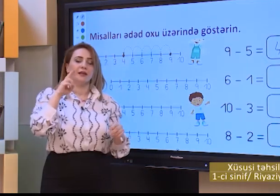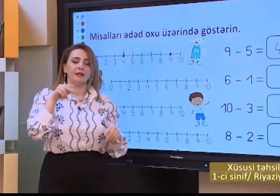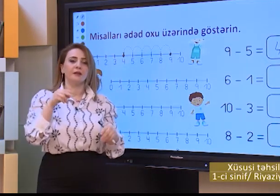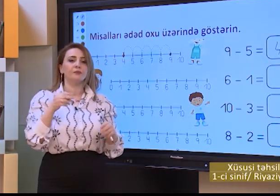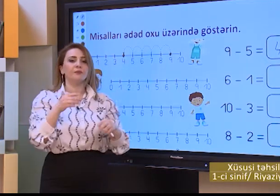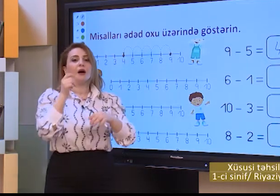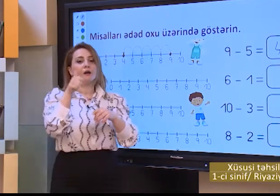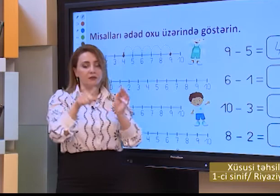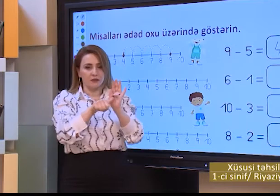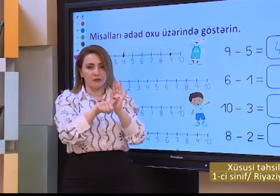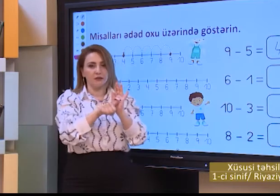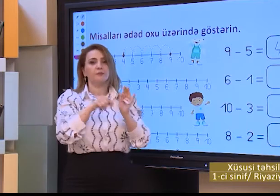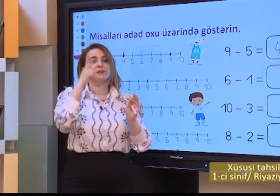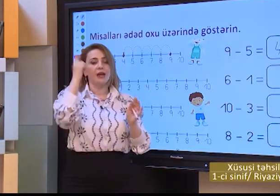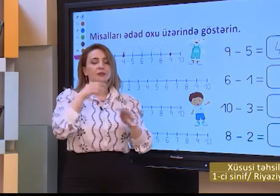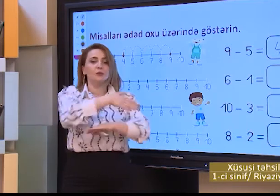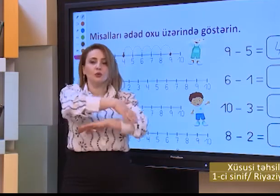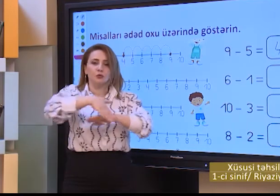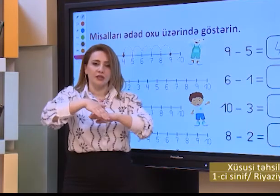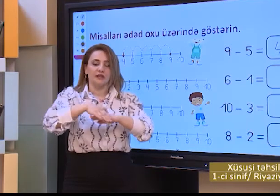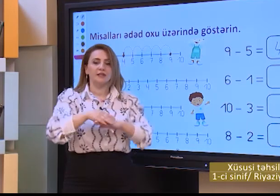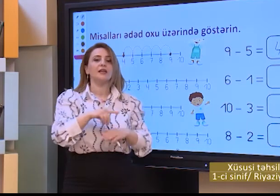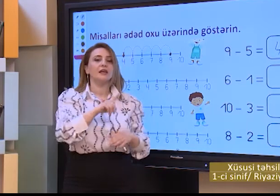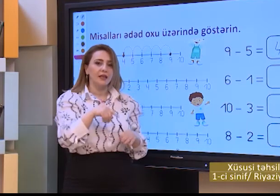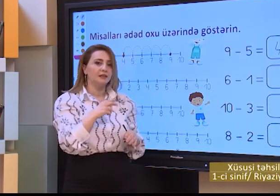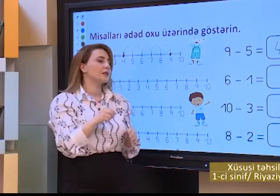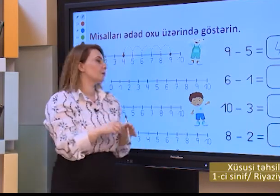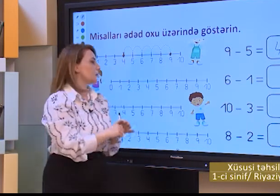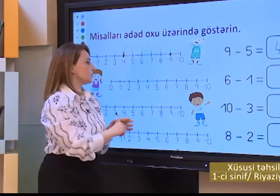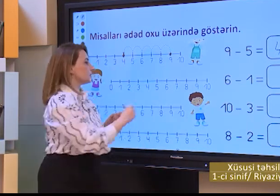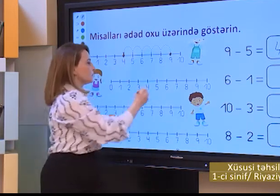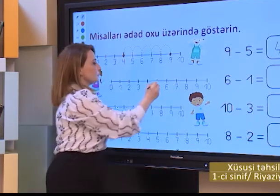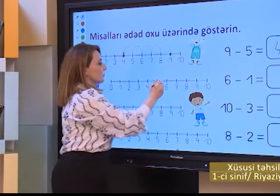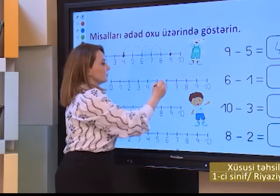Deməli, 6-nı ədəd oxu üzərində qeyd eləməliyik.